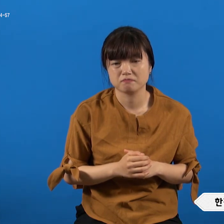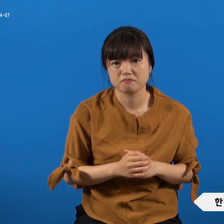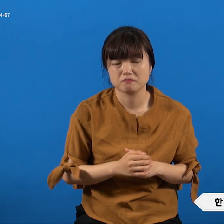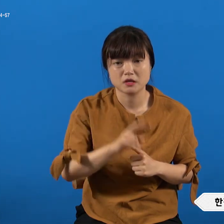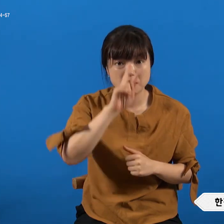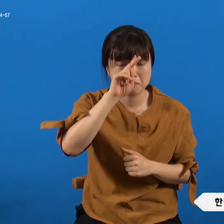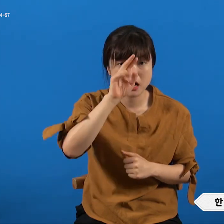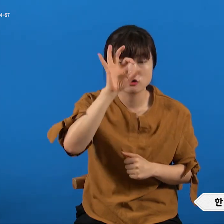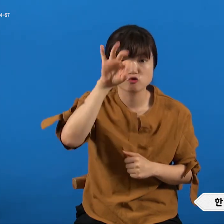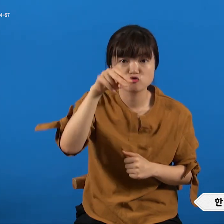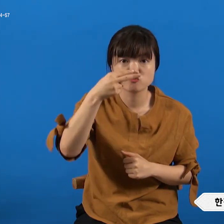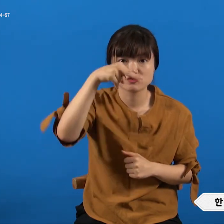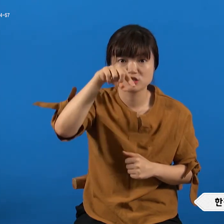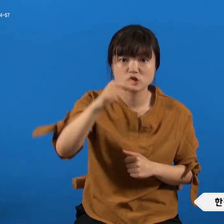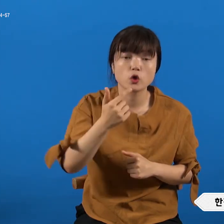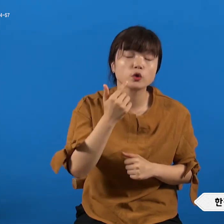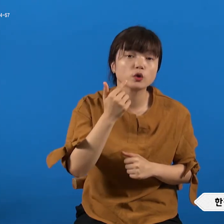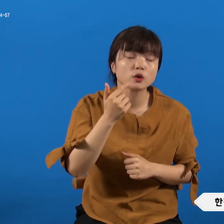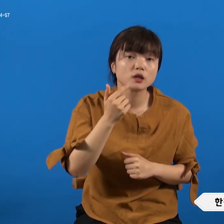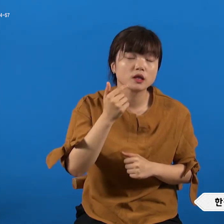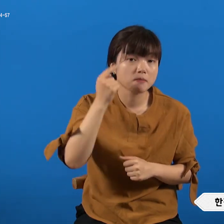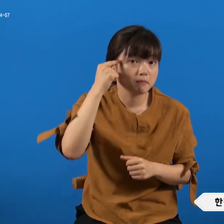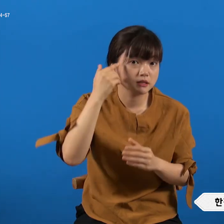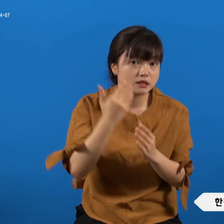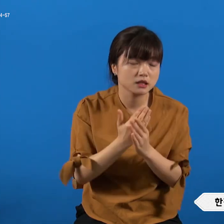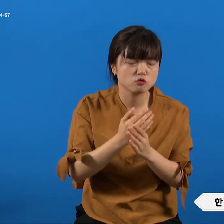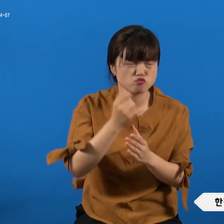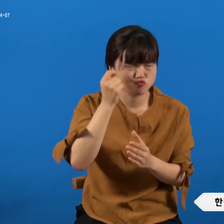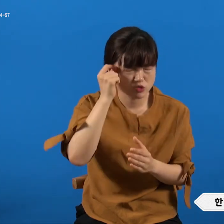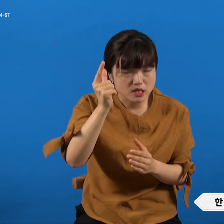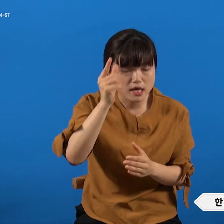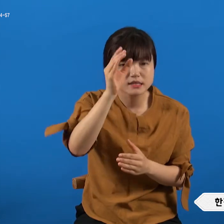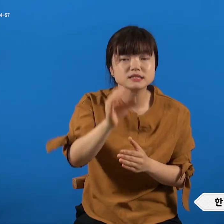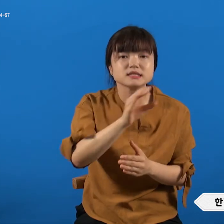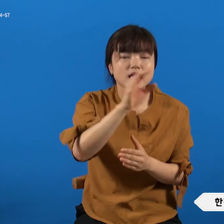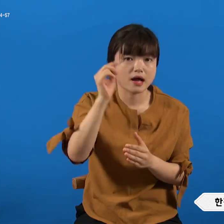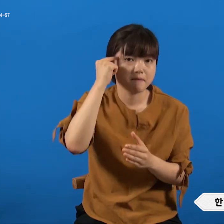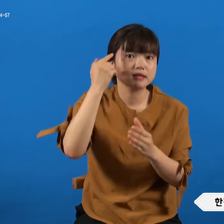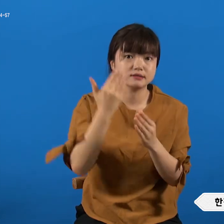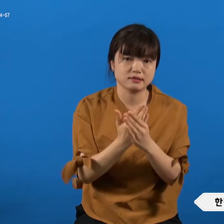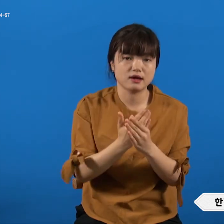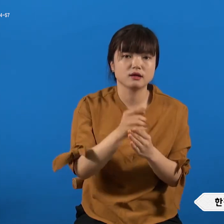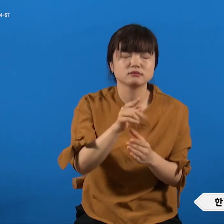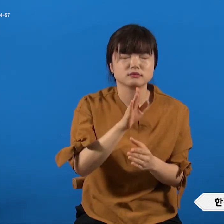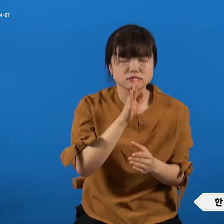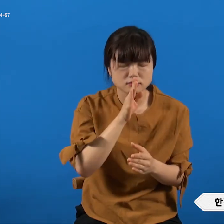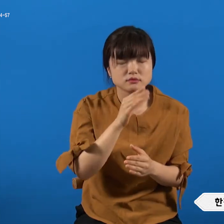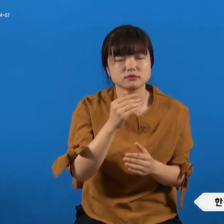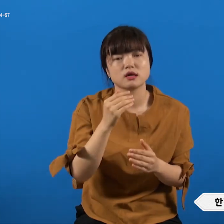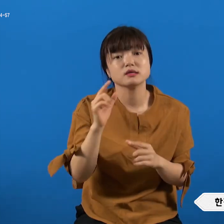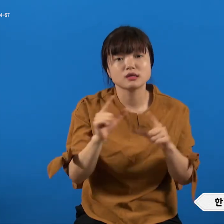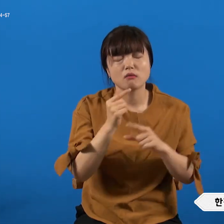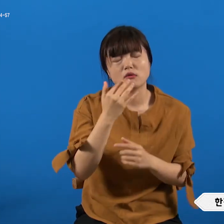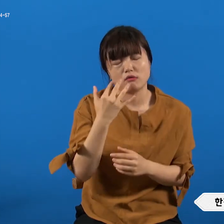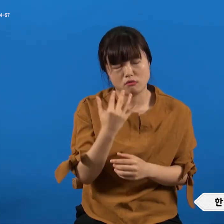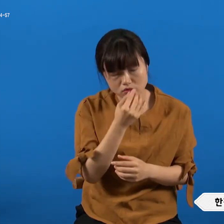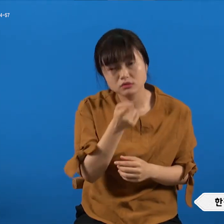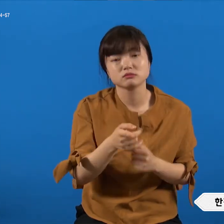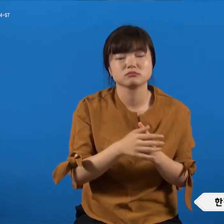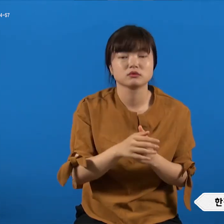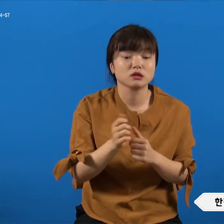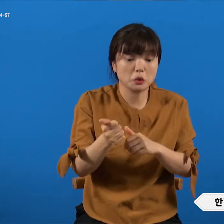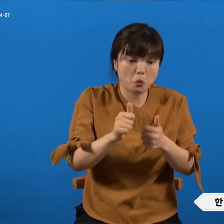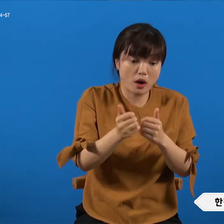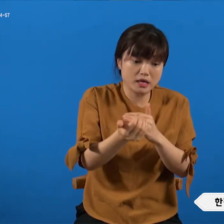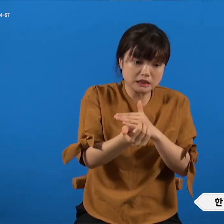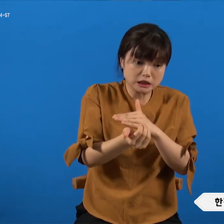박윤선 박사님은 한국교회가 낳은 위대한 신학자고 또 그분은 성자였습니다. 그분이